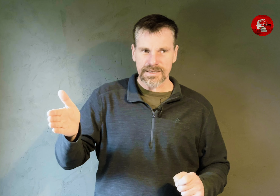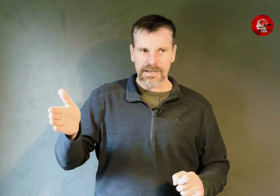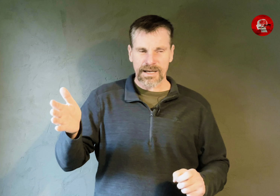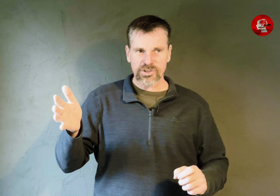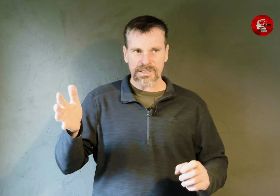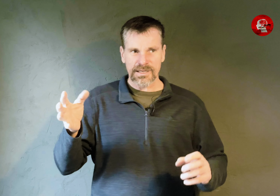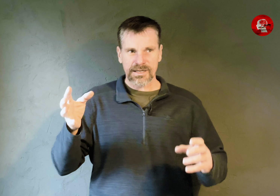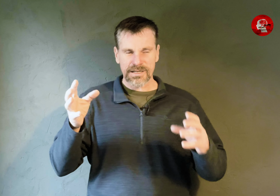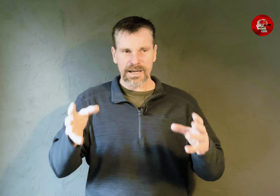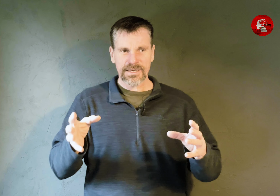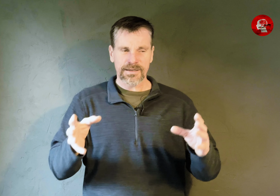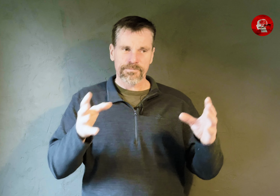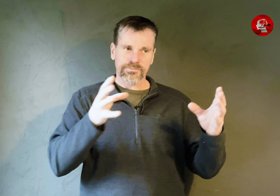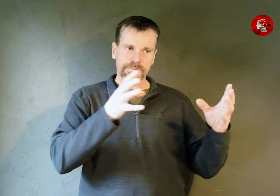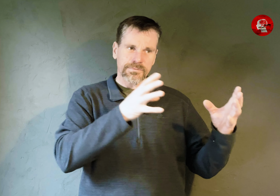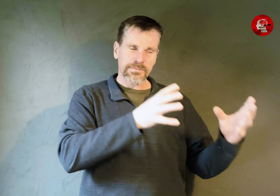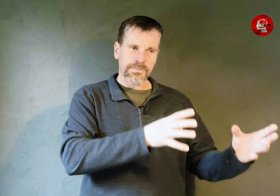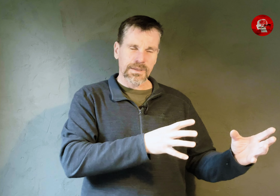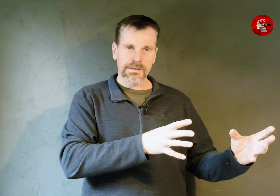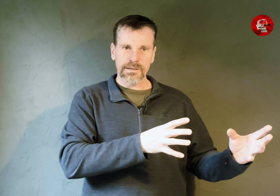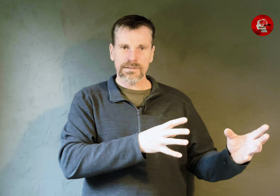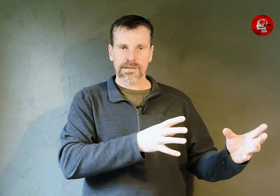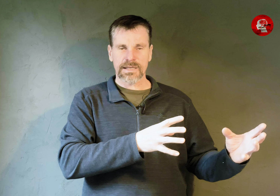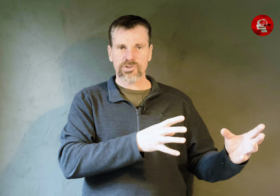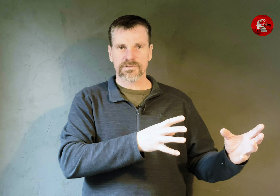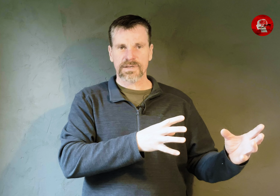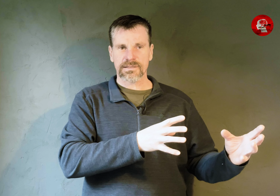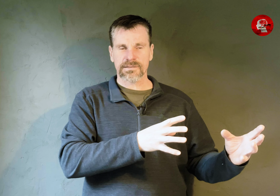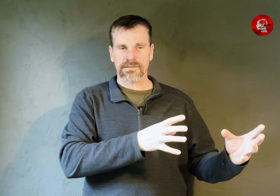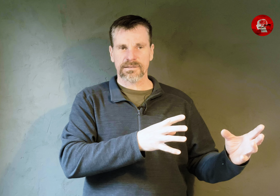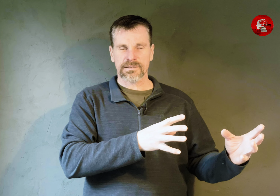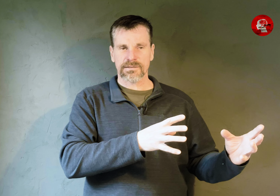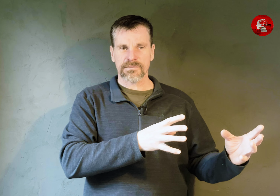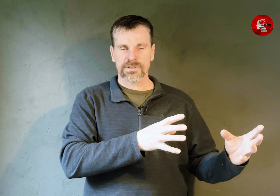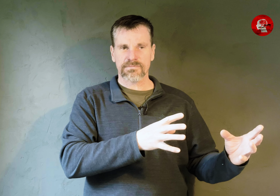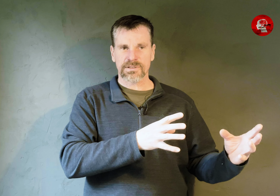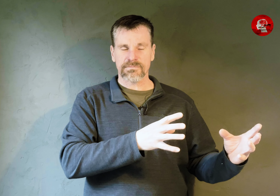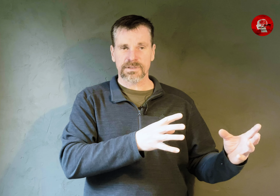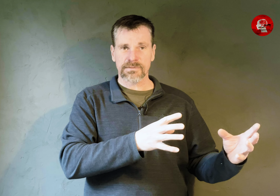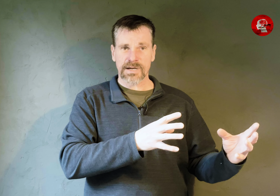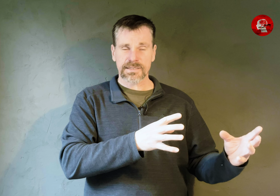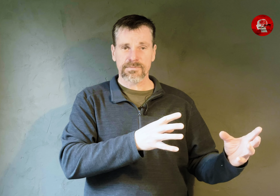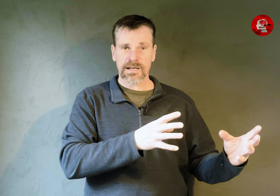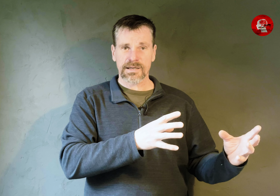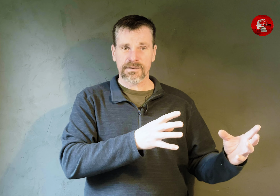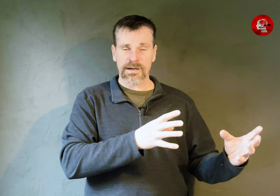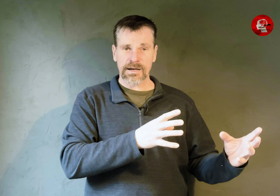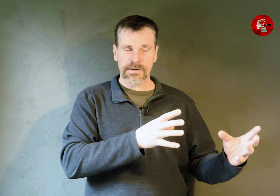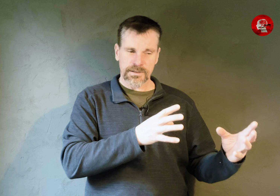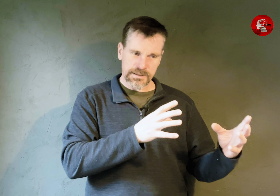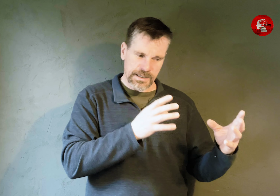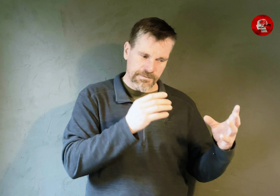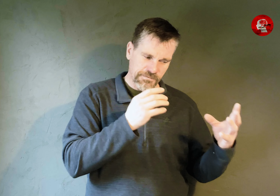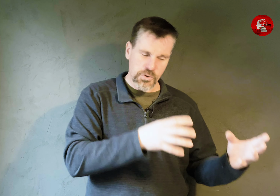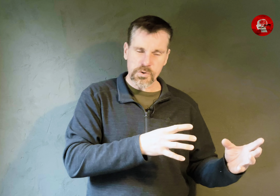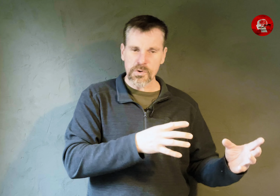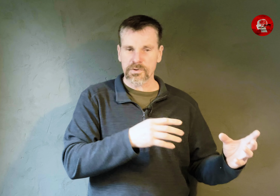anstatt gleich die richtige kantenschliff kette mit mit dem maximal an wirkung und